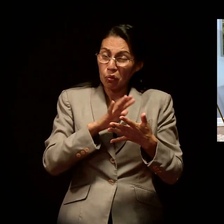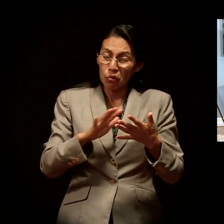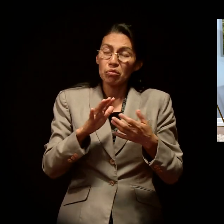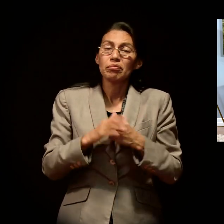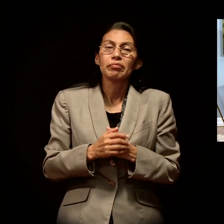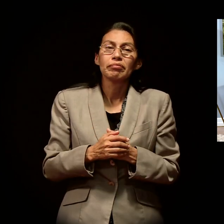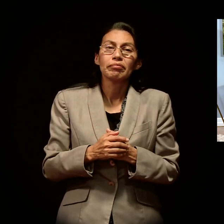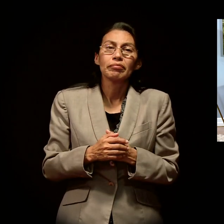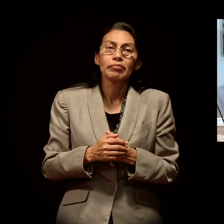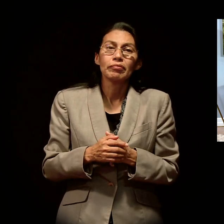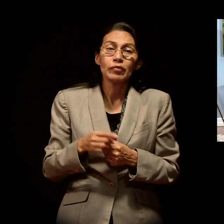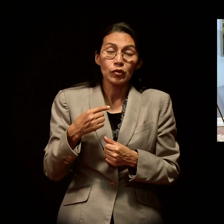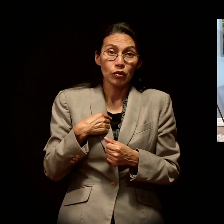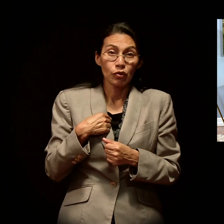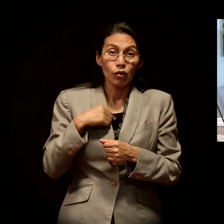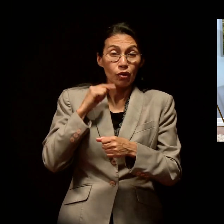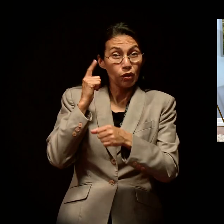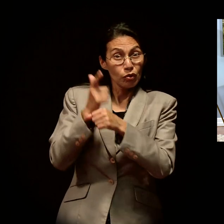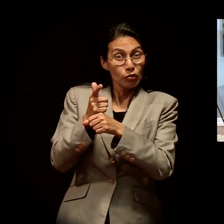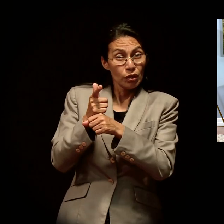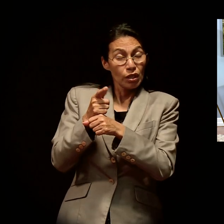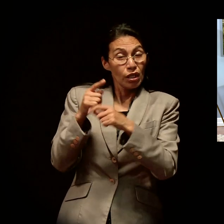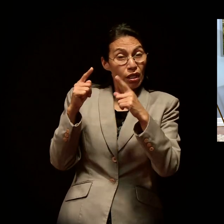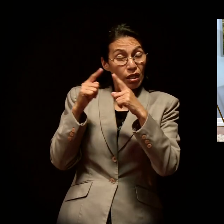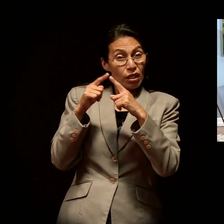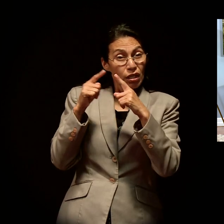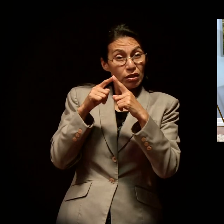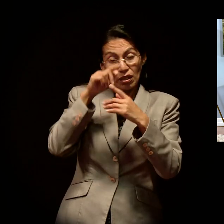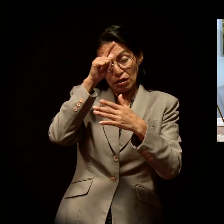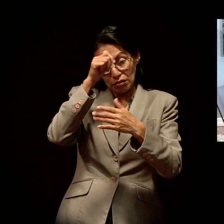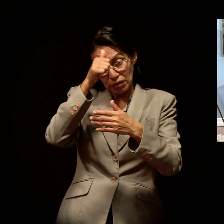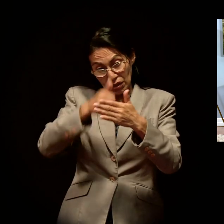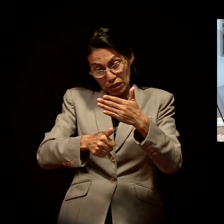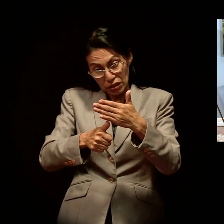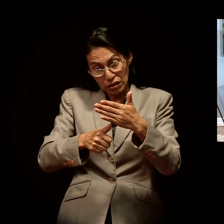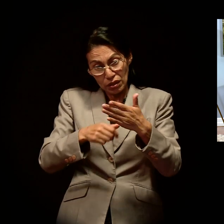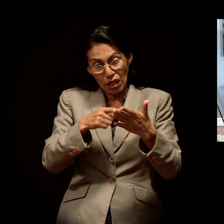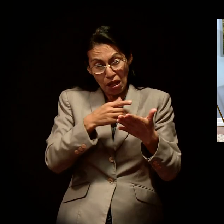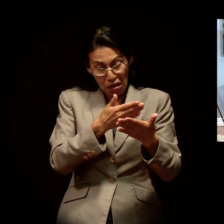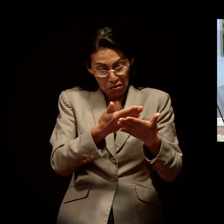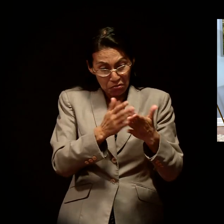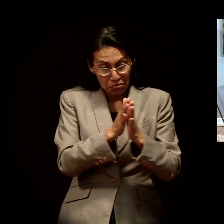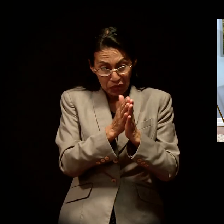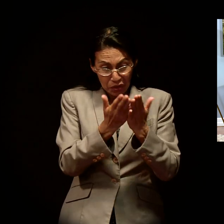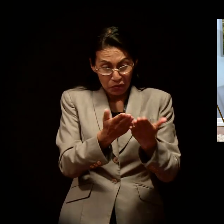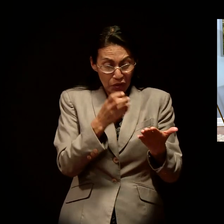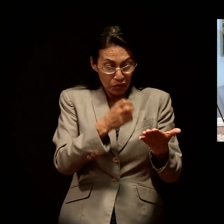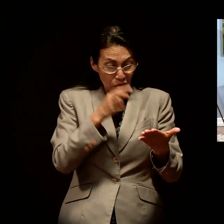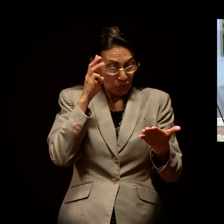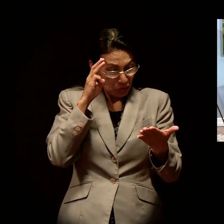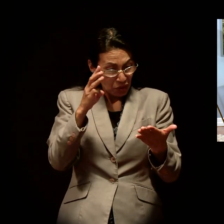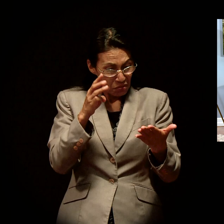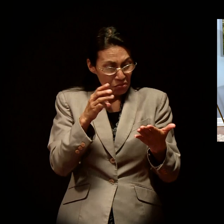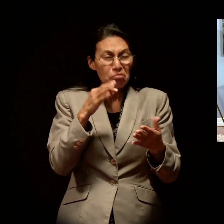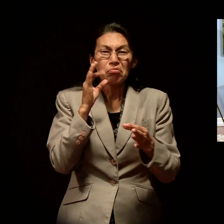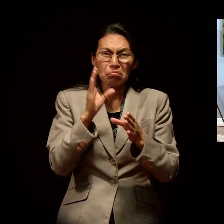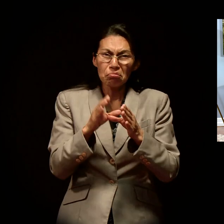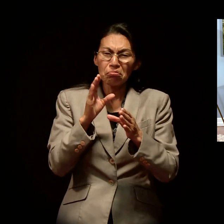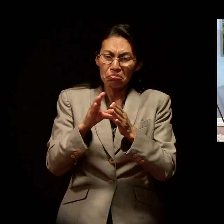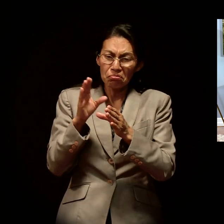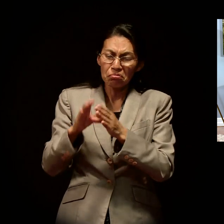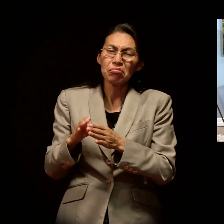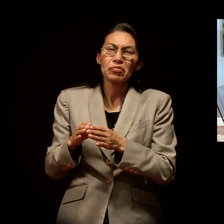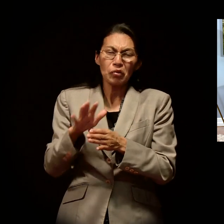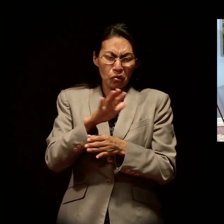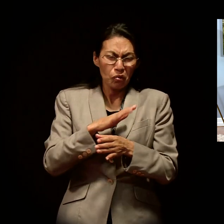leído y encontré que esta iglesia si cumple lo que ahí dice en esos libros pues tienen la más